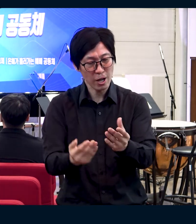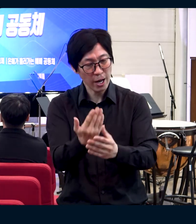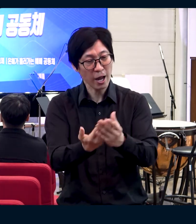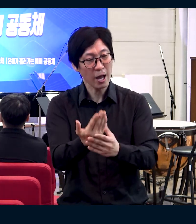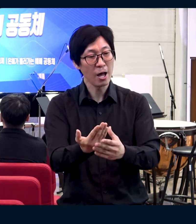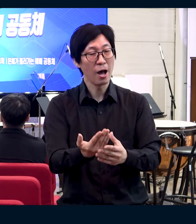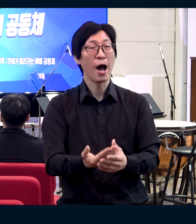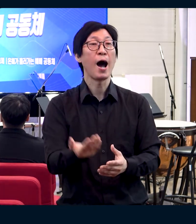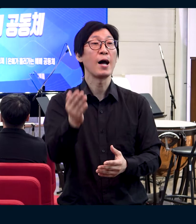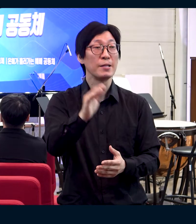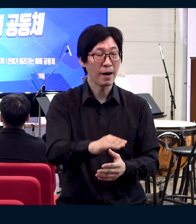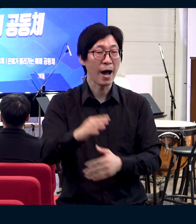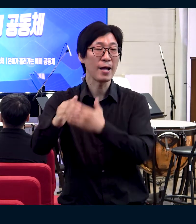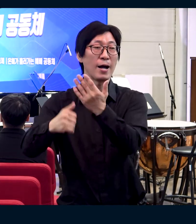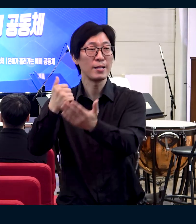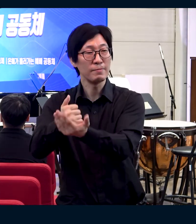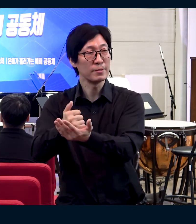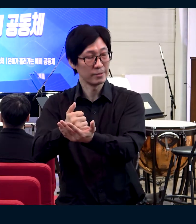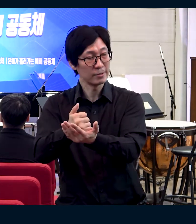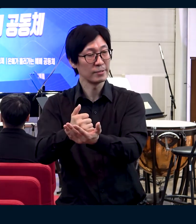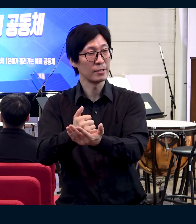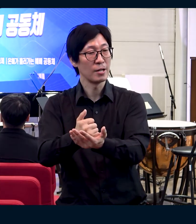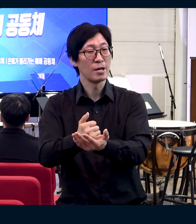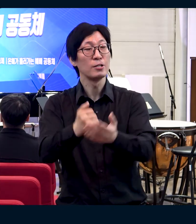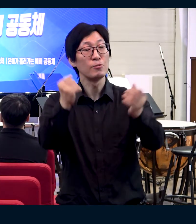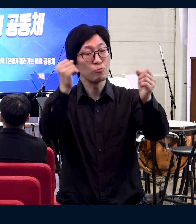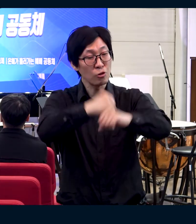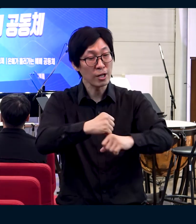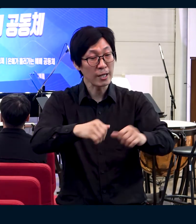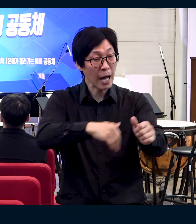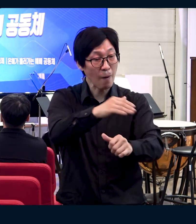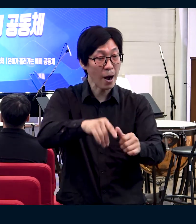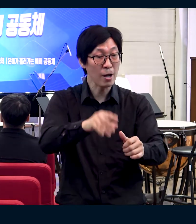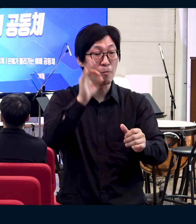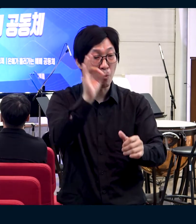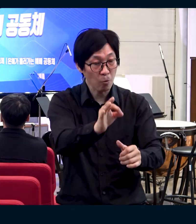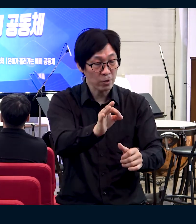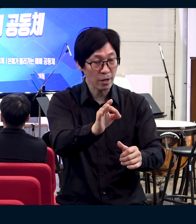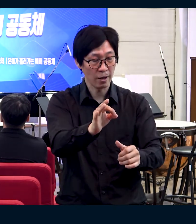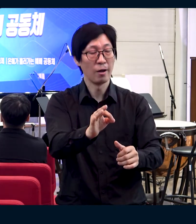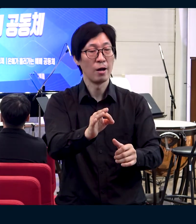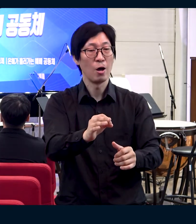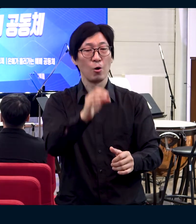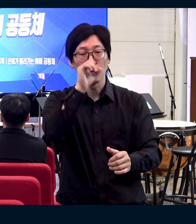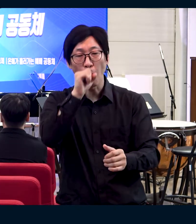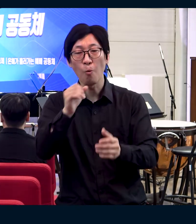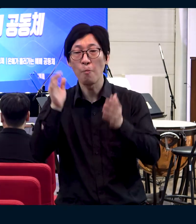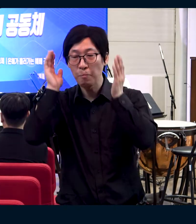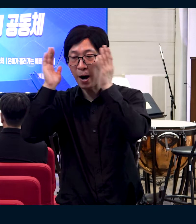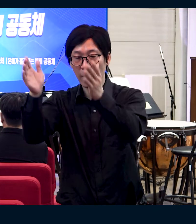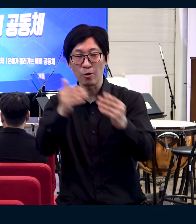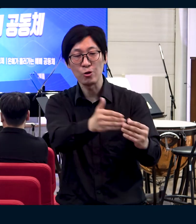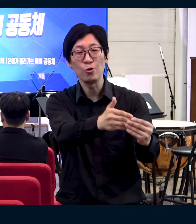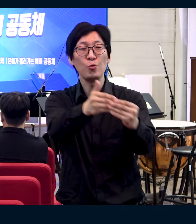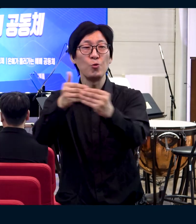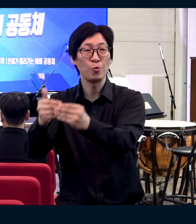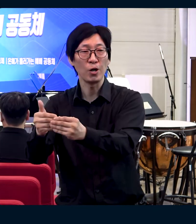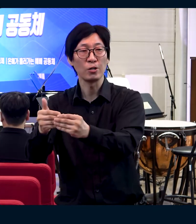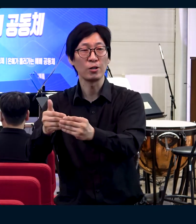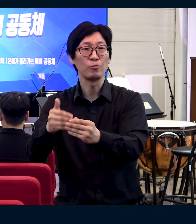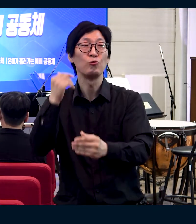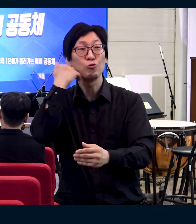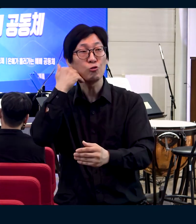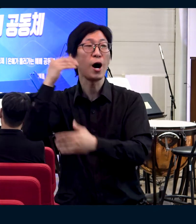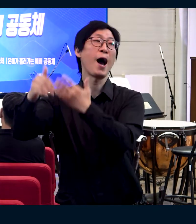하나님은요, 그러니까 네가 책임져 하는 것이 아니라 그렇게 망가진 속에서도 최선으로 인도하시는 그분이 바로 우리